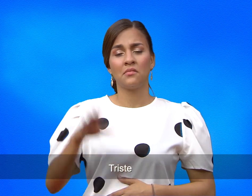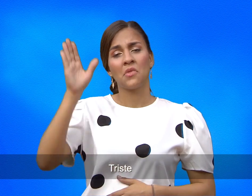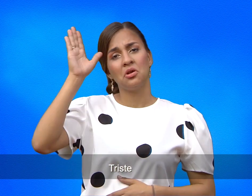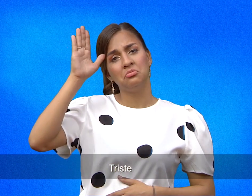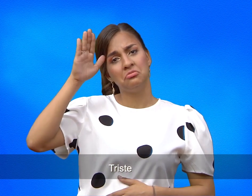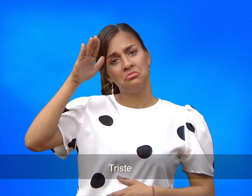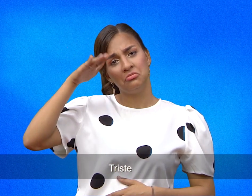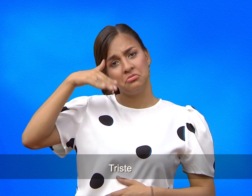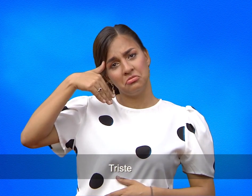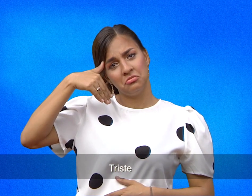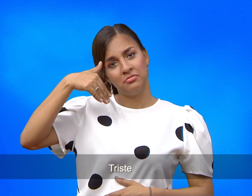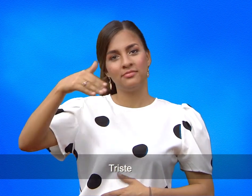Triste.